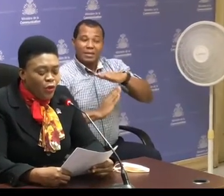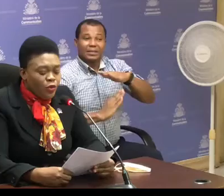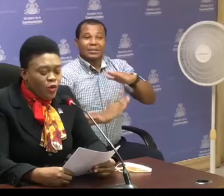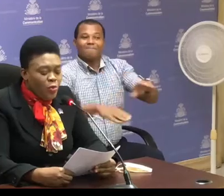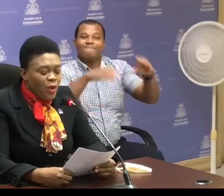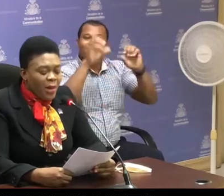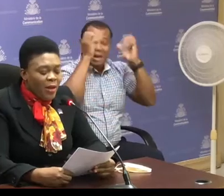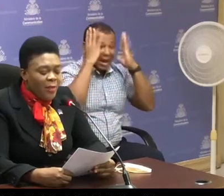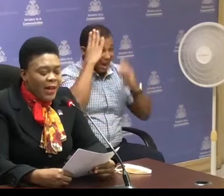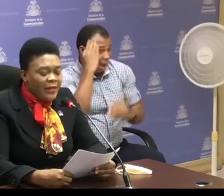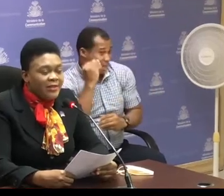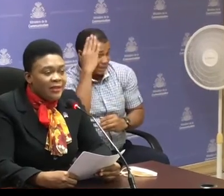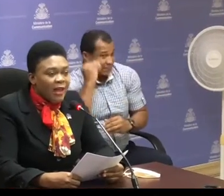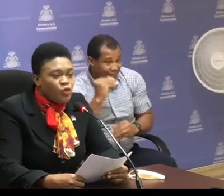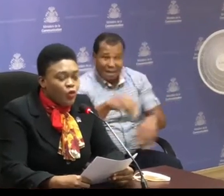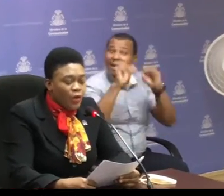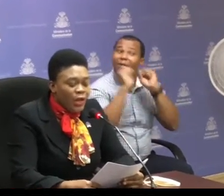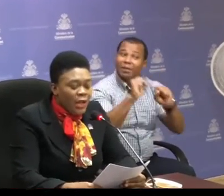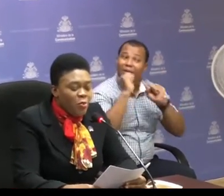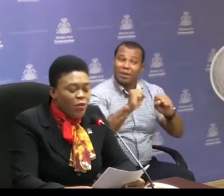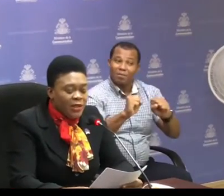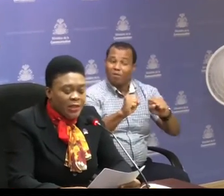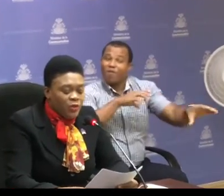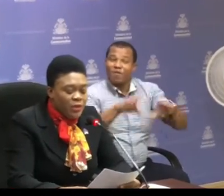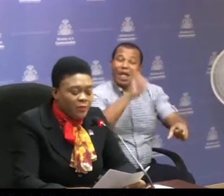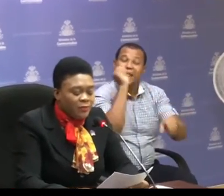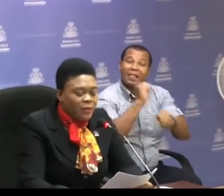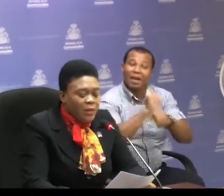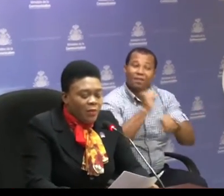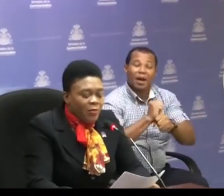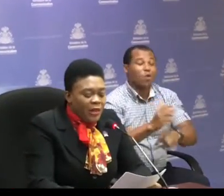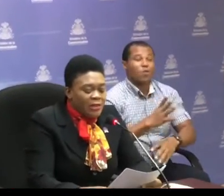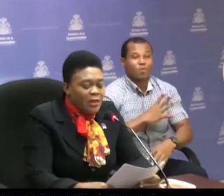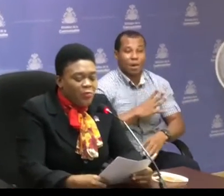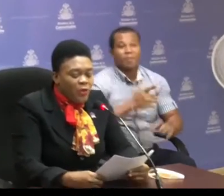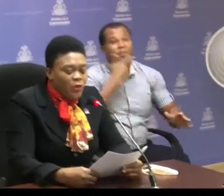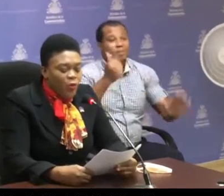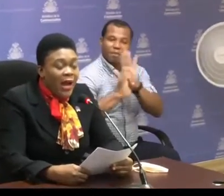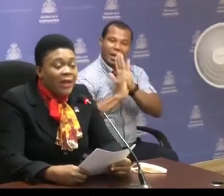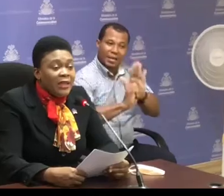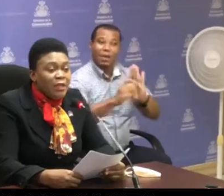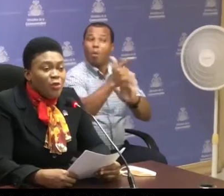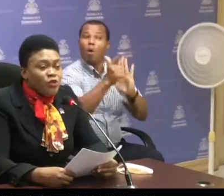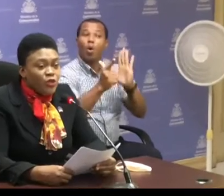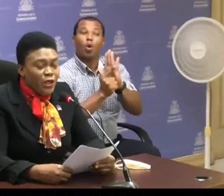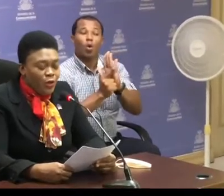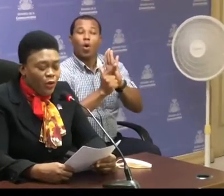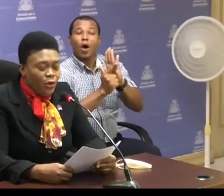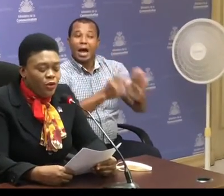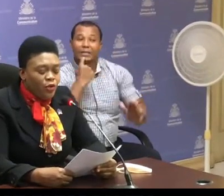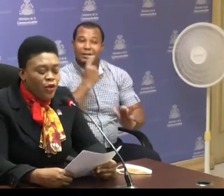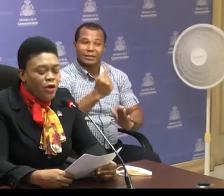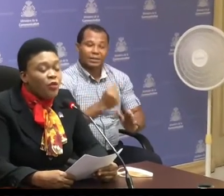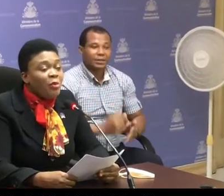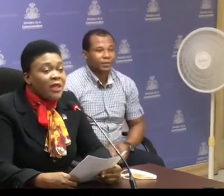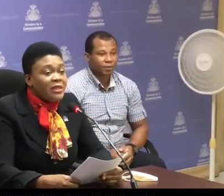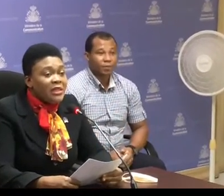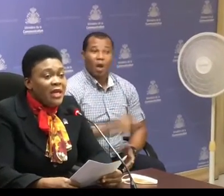monio, donc pour capable réaliser tâches que vous gagnez pour exécuter. Par exemple, loi dit mentionné que